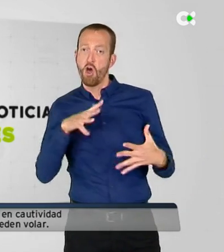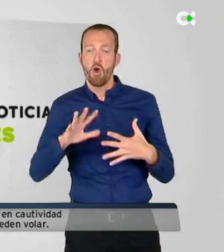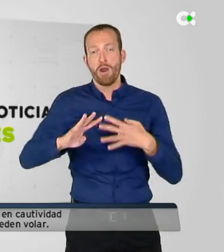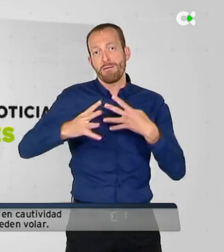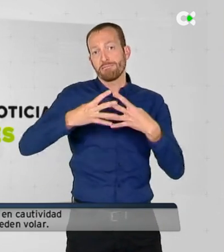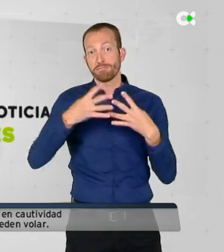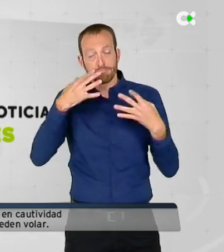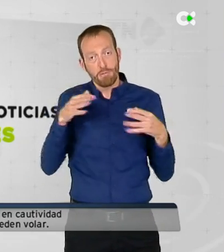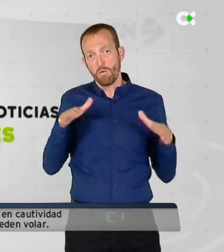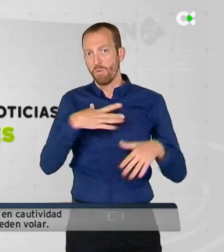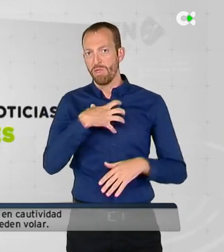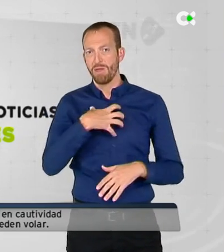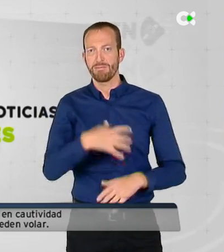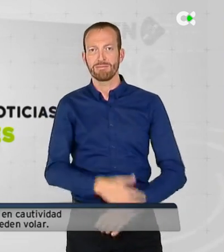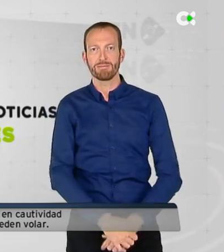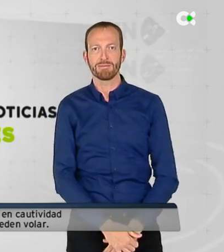cautividad que no pueden volar.